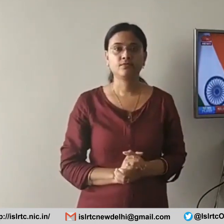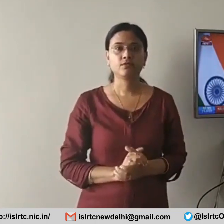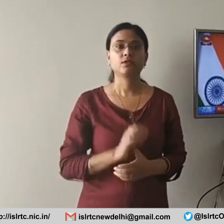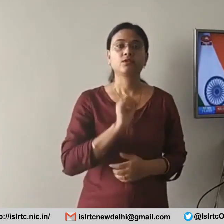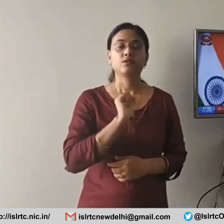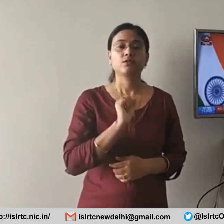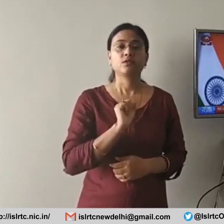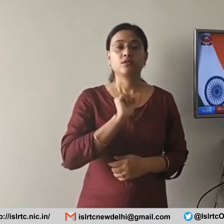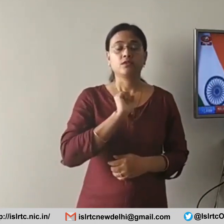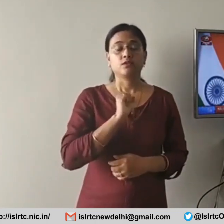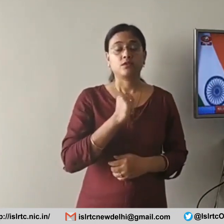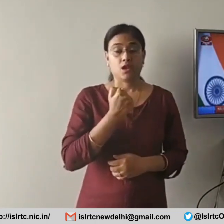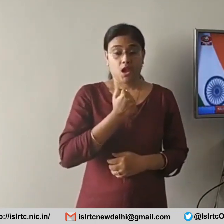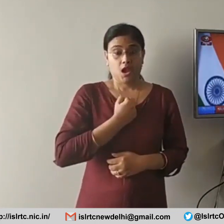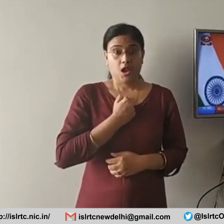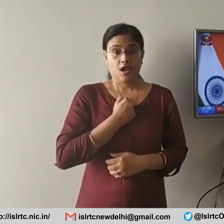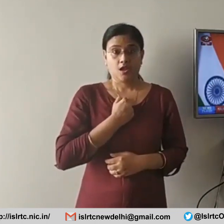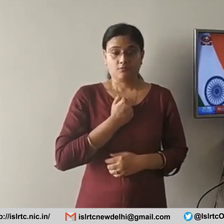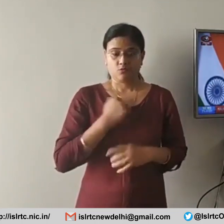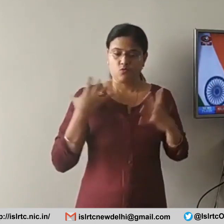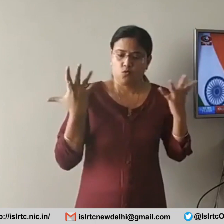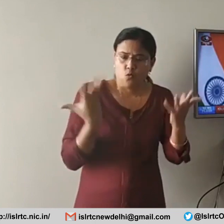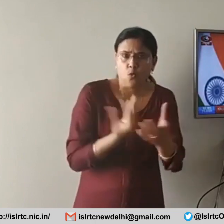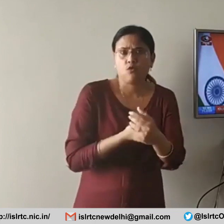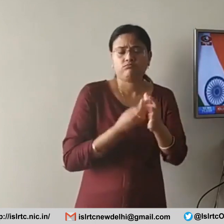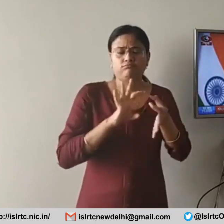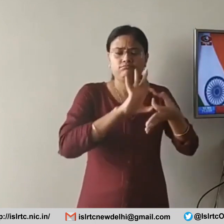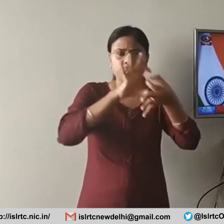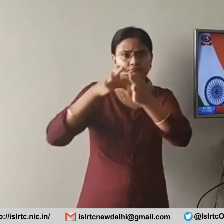अपनी सामूहिक शक्ति का ये प्रदर्शन,